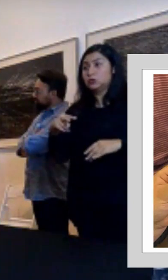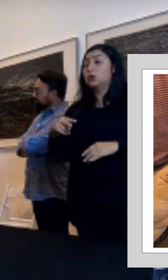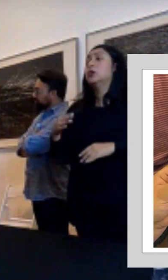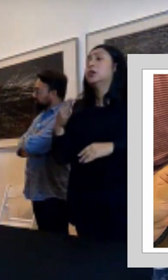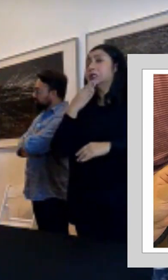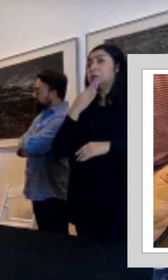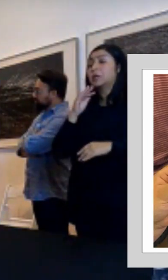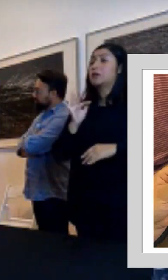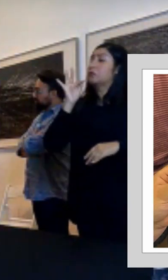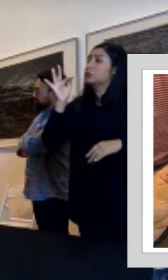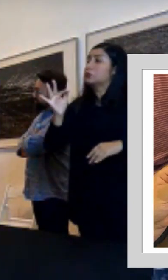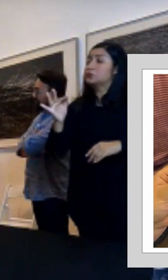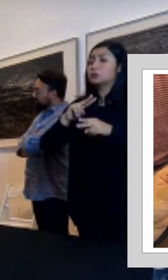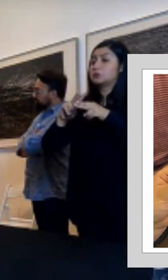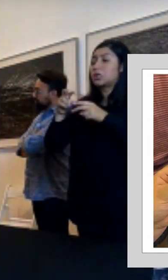conjunto.